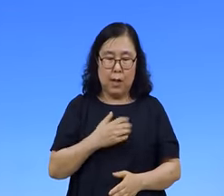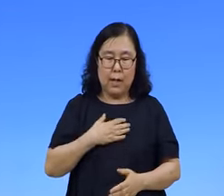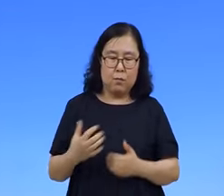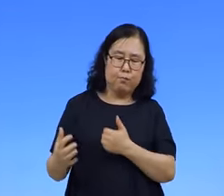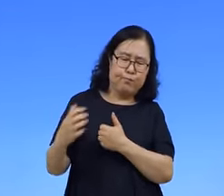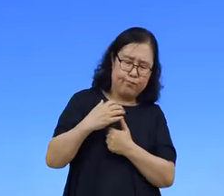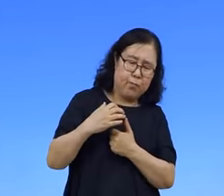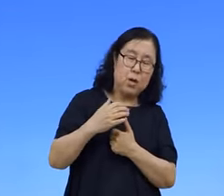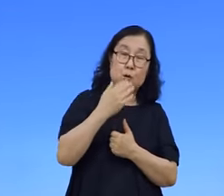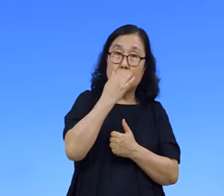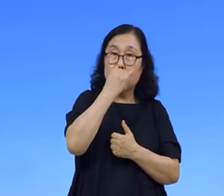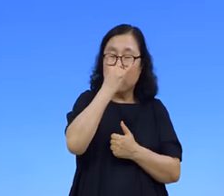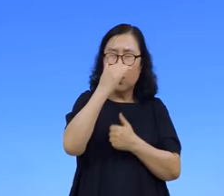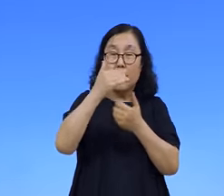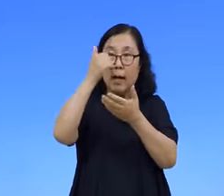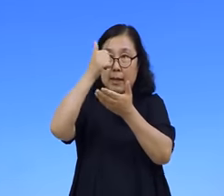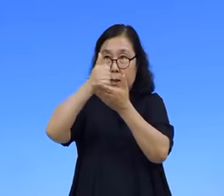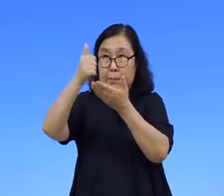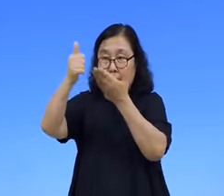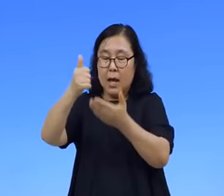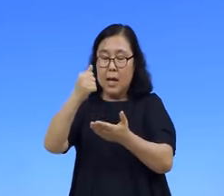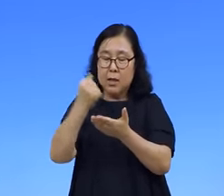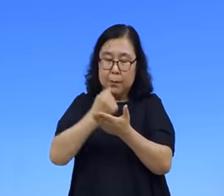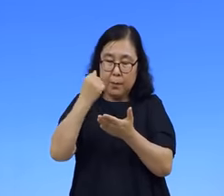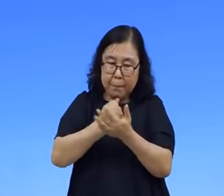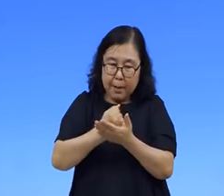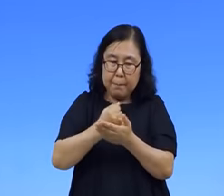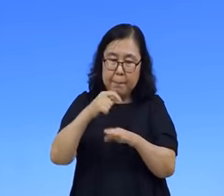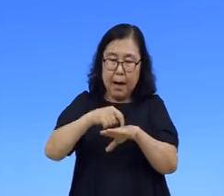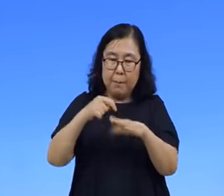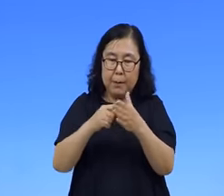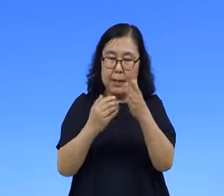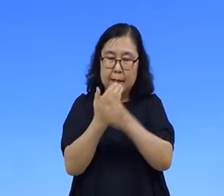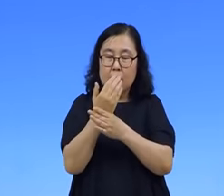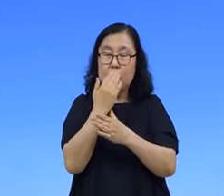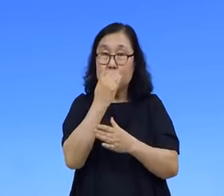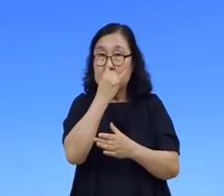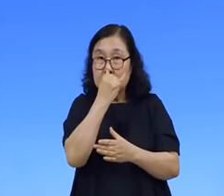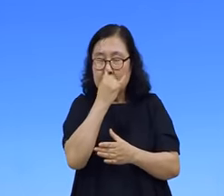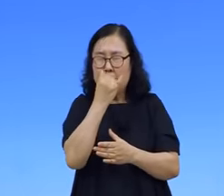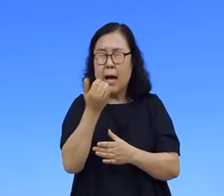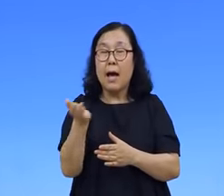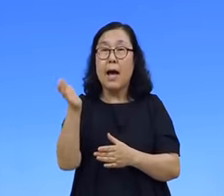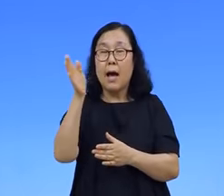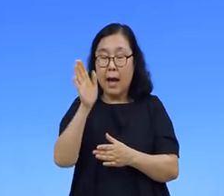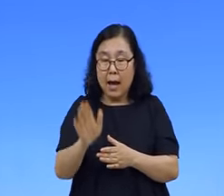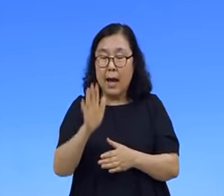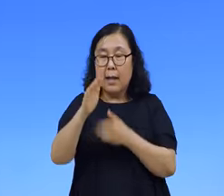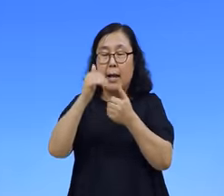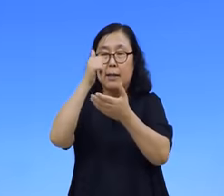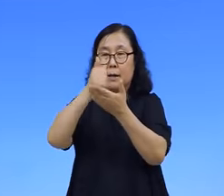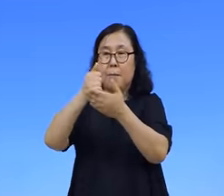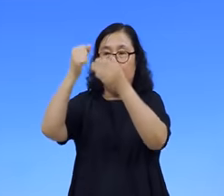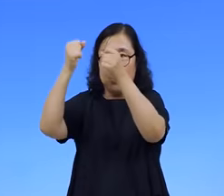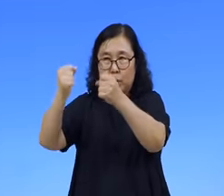나를 엄습할 수 있고 심지어 하나님께 섭섭한 마음이 찾아올 수 있다 할지라도 하나님의 존재를